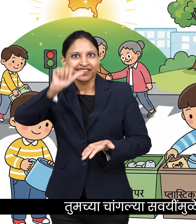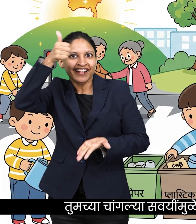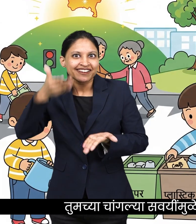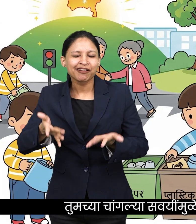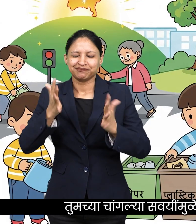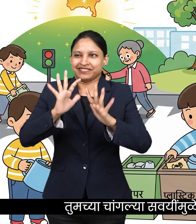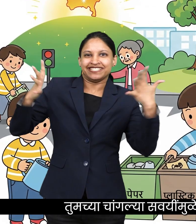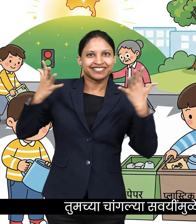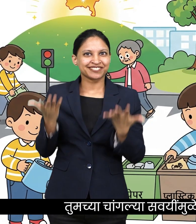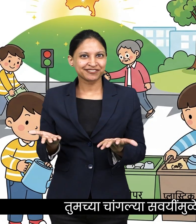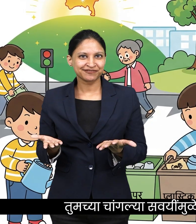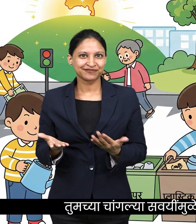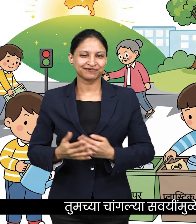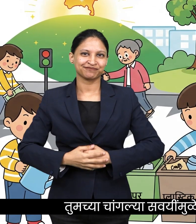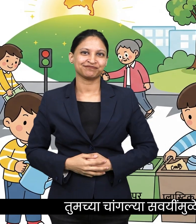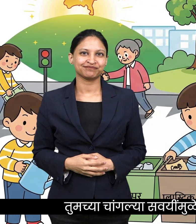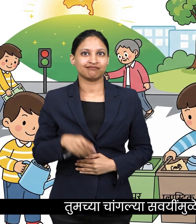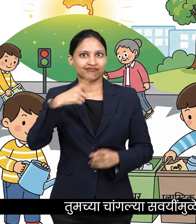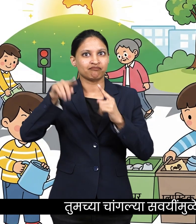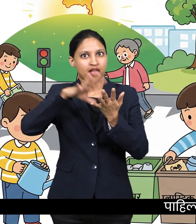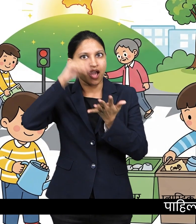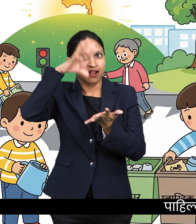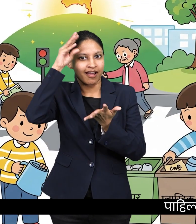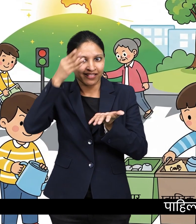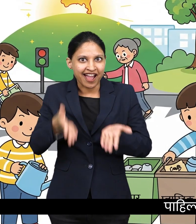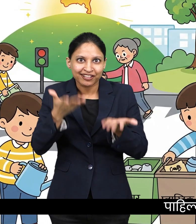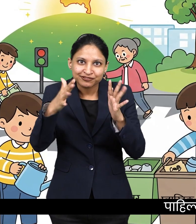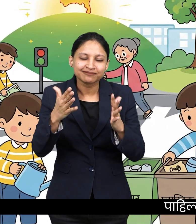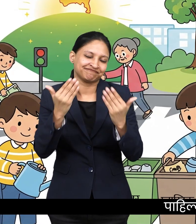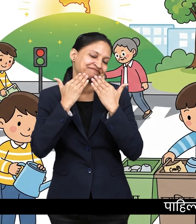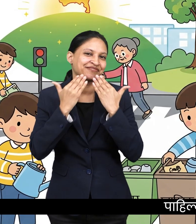घर आणि देश उजळून निघतो. पाहिल्याबद्दल धन्यवाद.